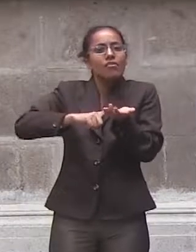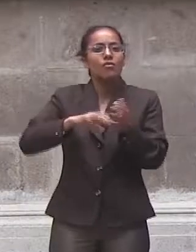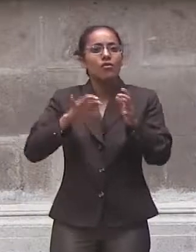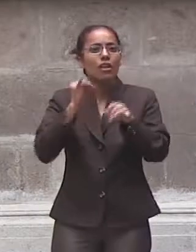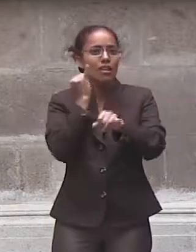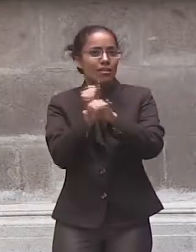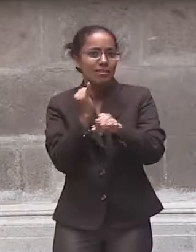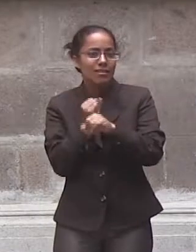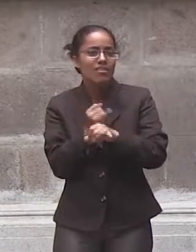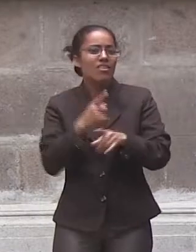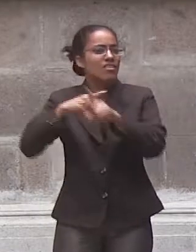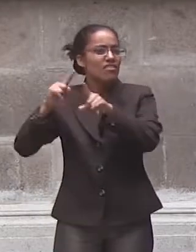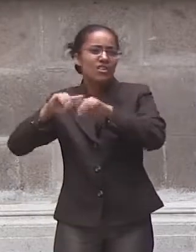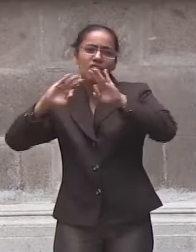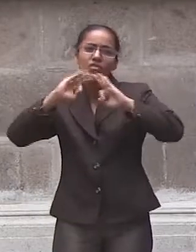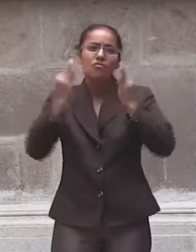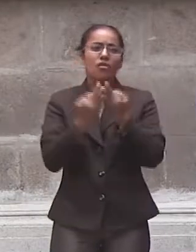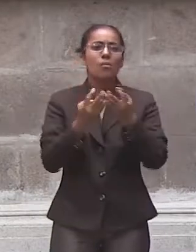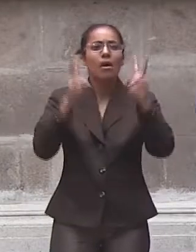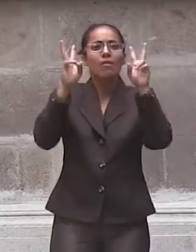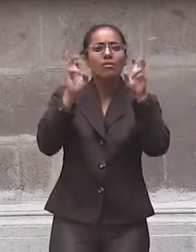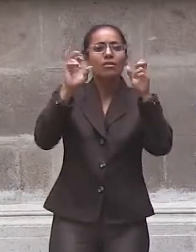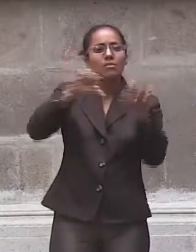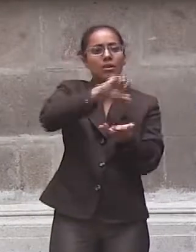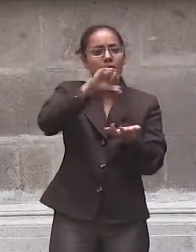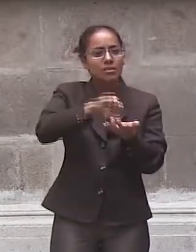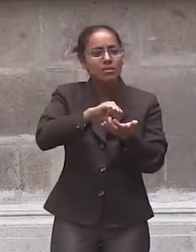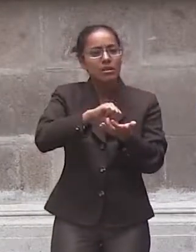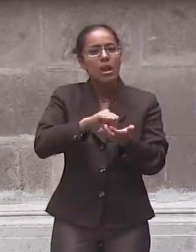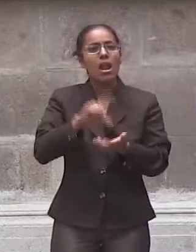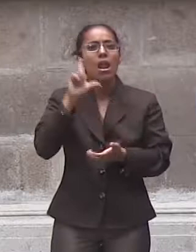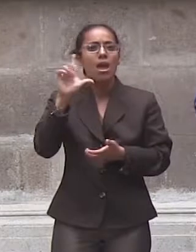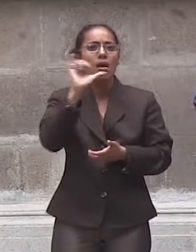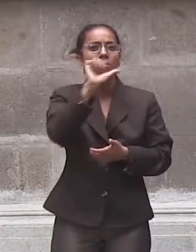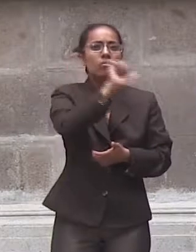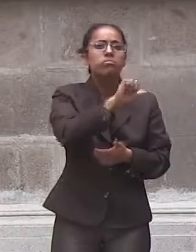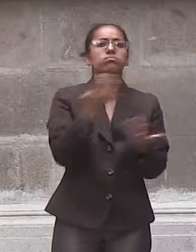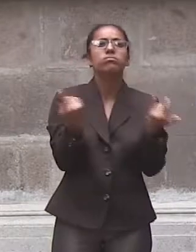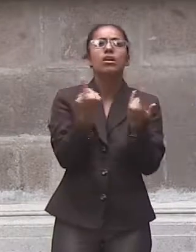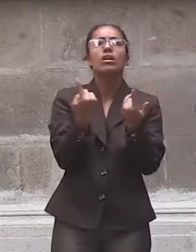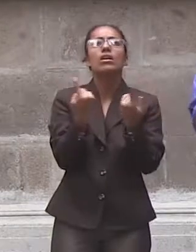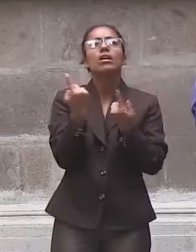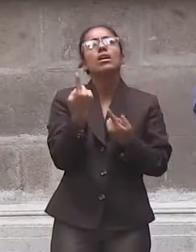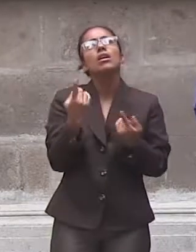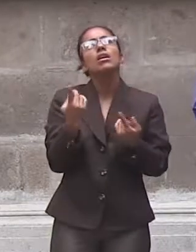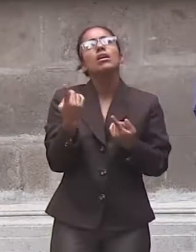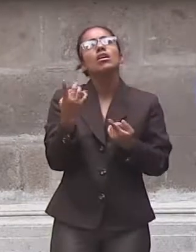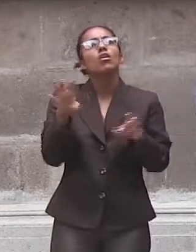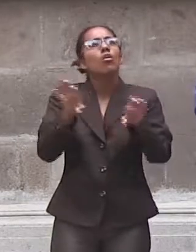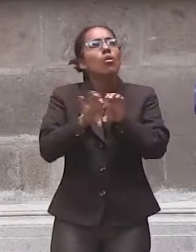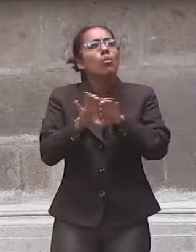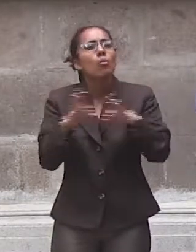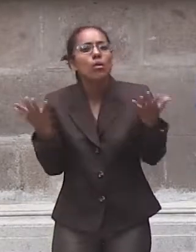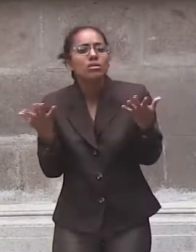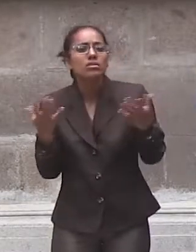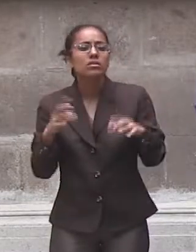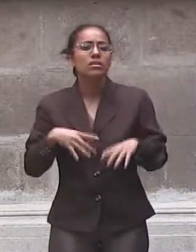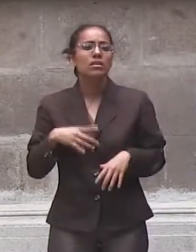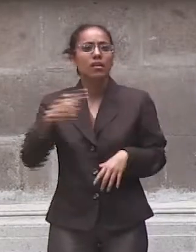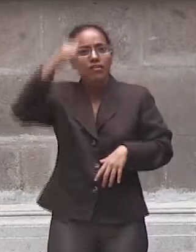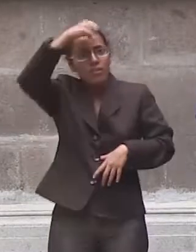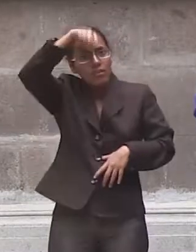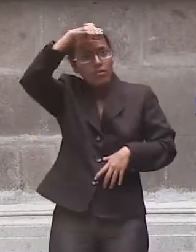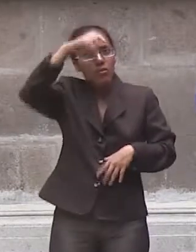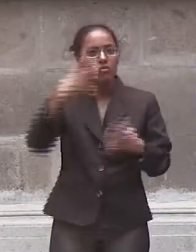algo que sería un tema central para el laboratorio arte alameda como conservar obras de arte tecnológico que rápidamente